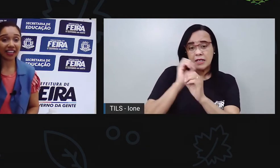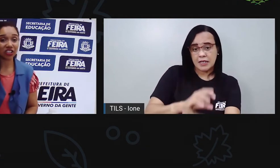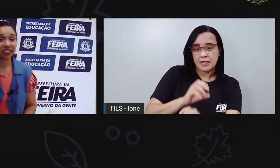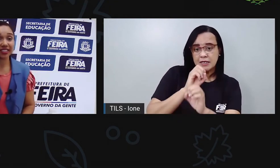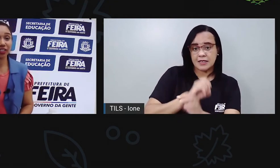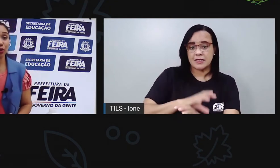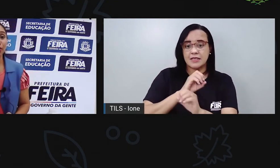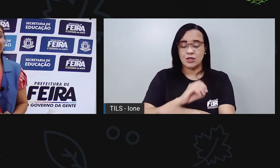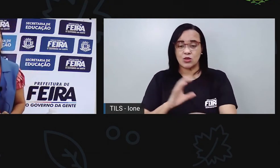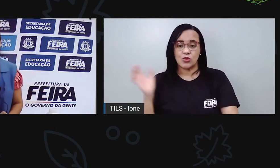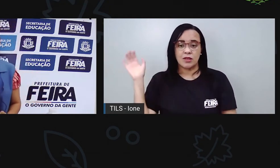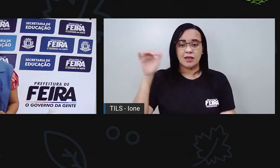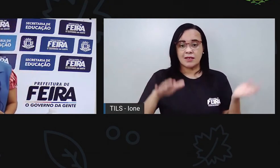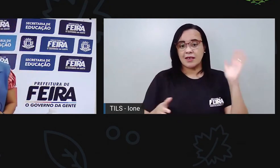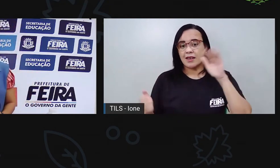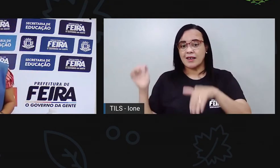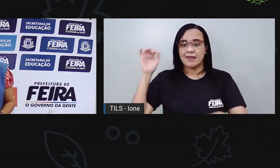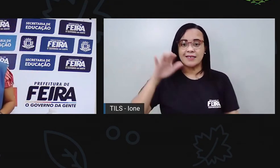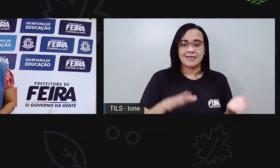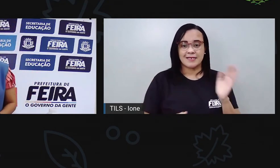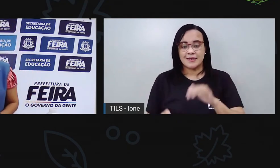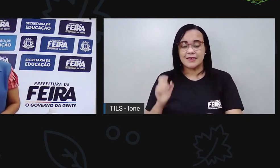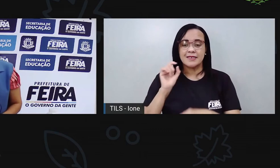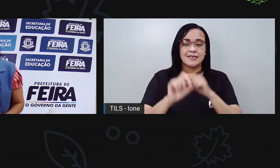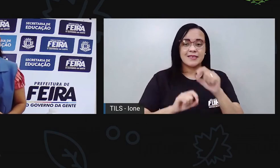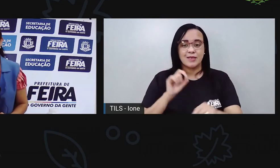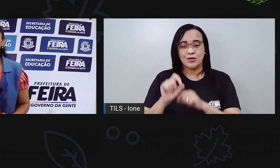nadar? Quem te ensinou a nadar?